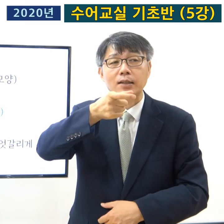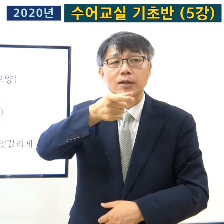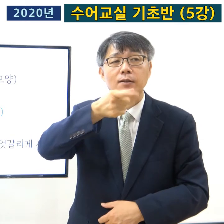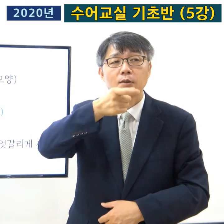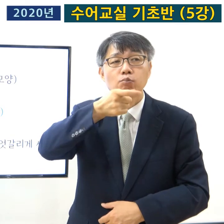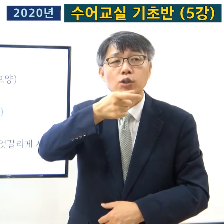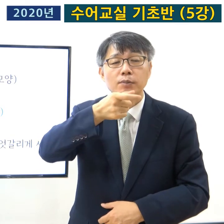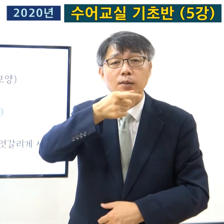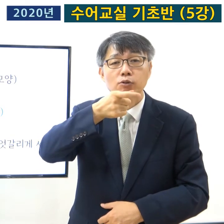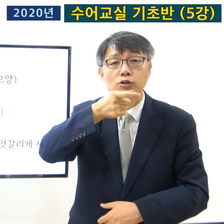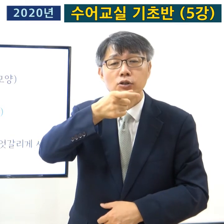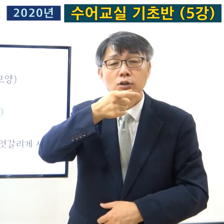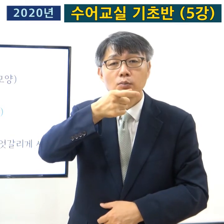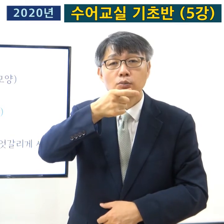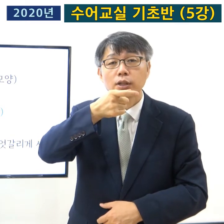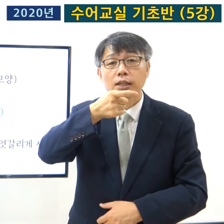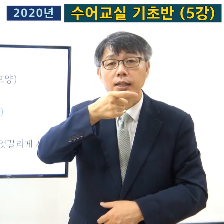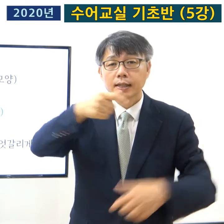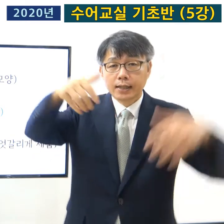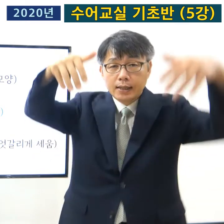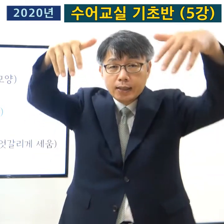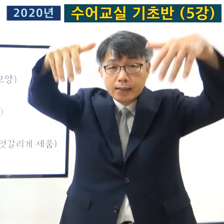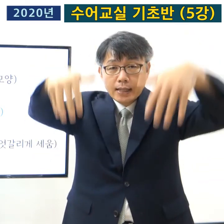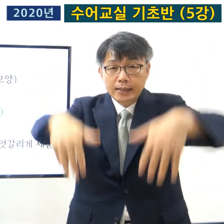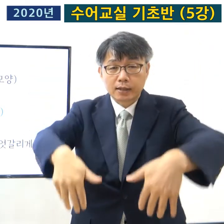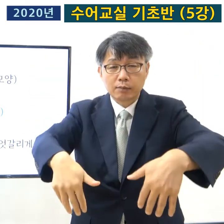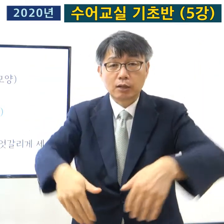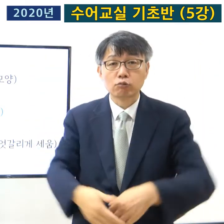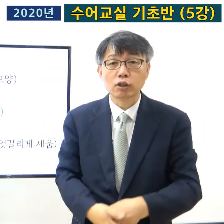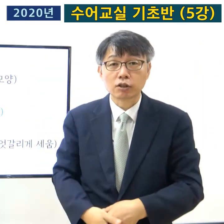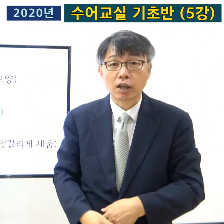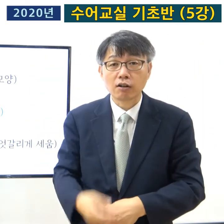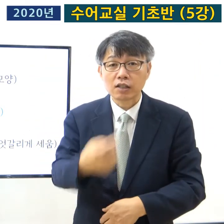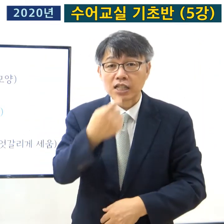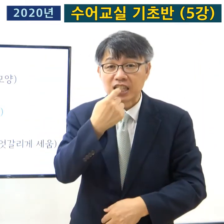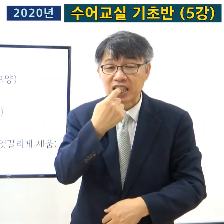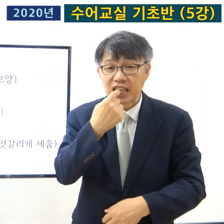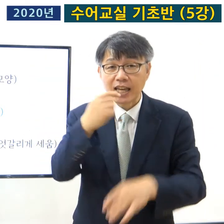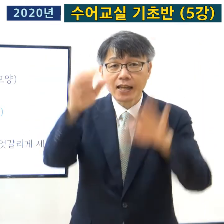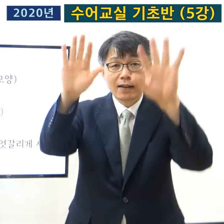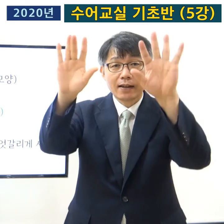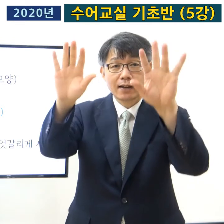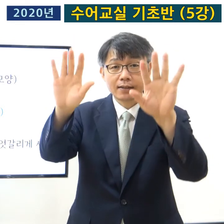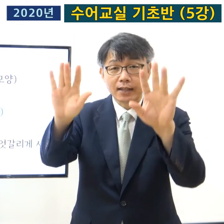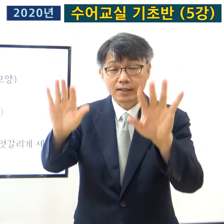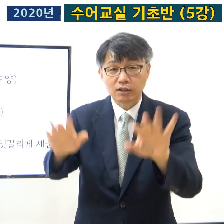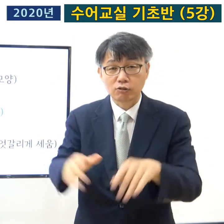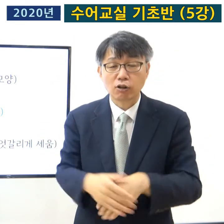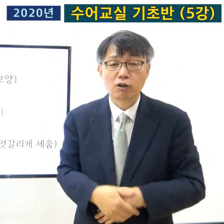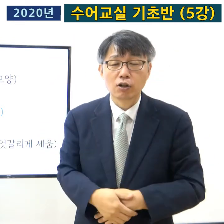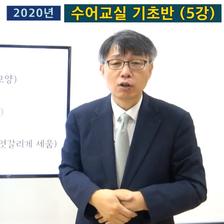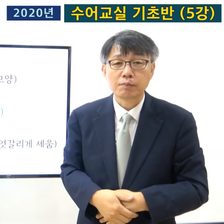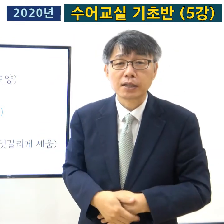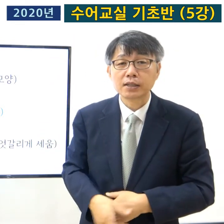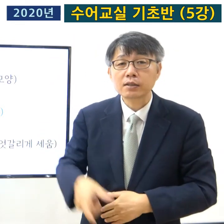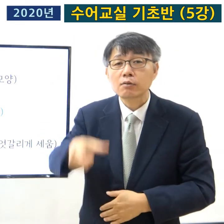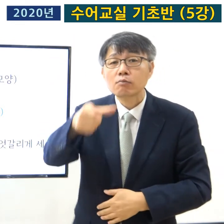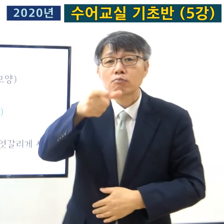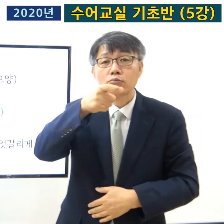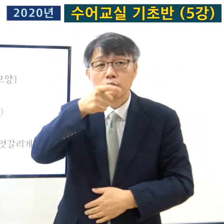대면 물입니다. 물이 내리는 겁니다. 눈은 어떻게 해요? 흰 게 내리는 거고요. 비는